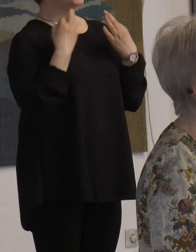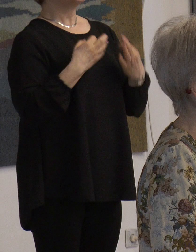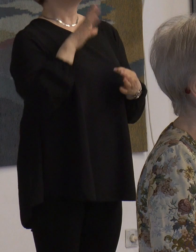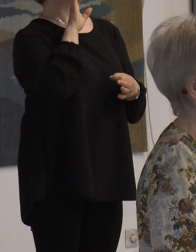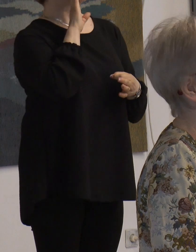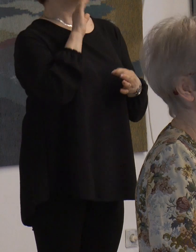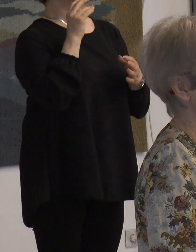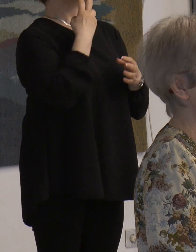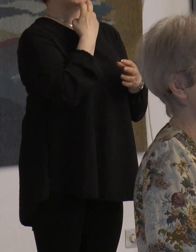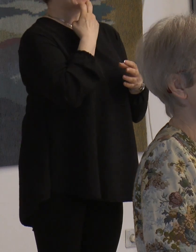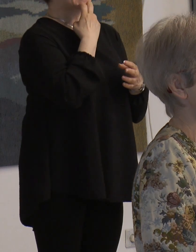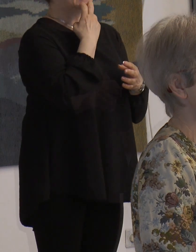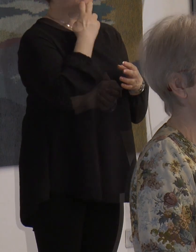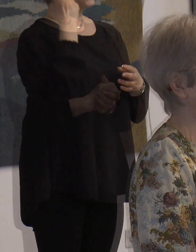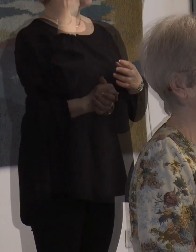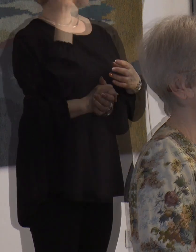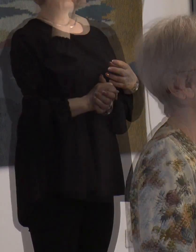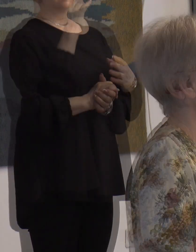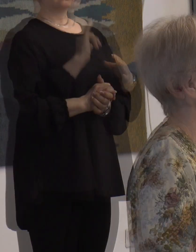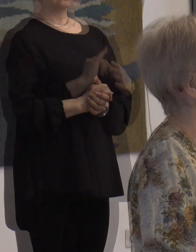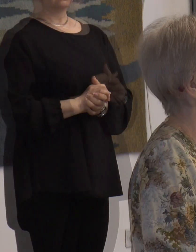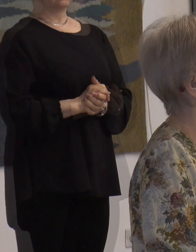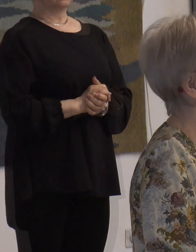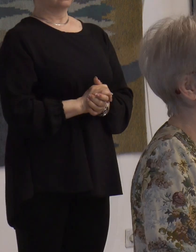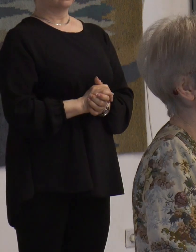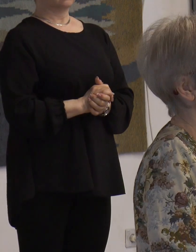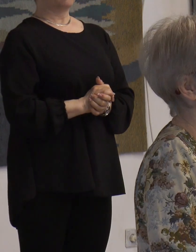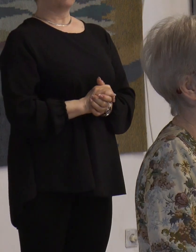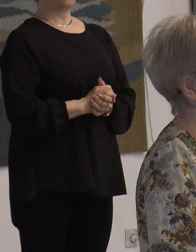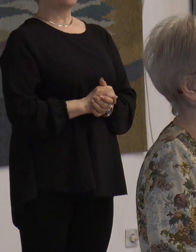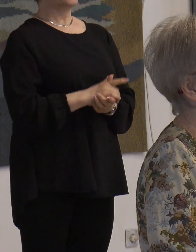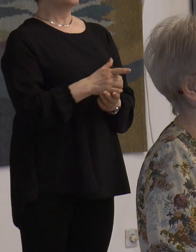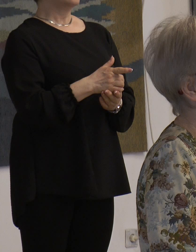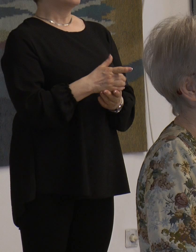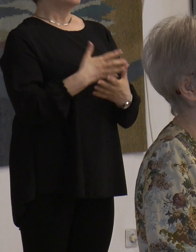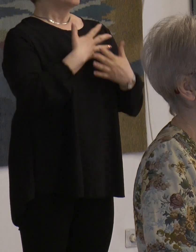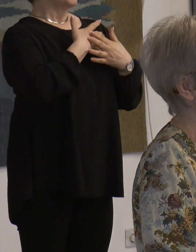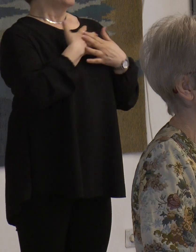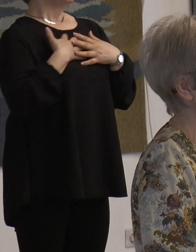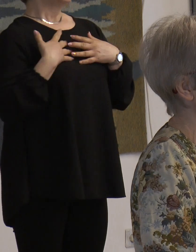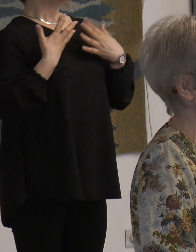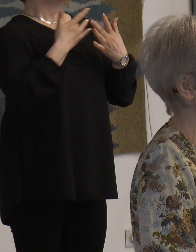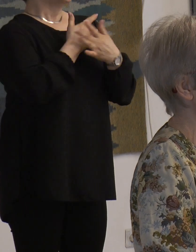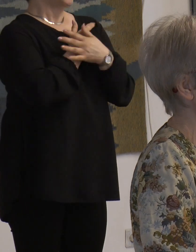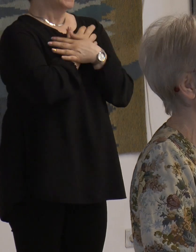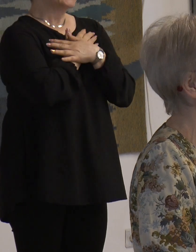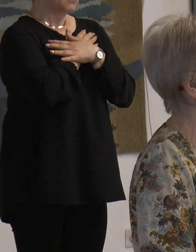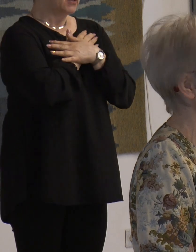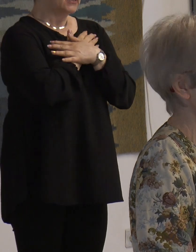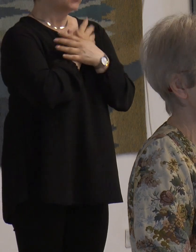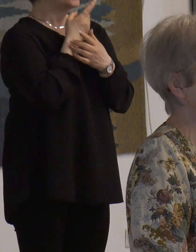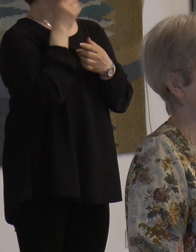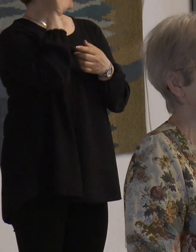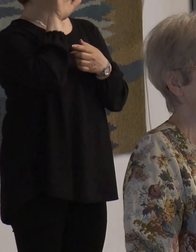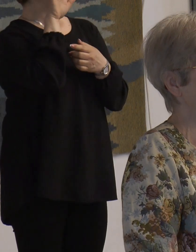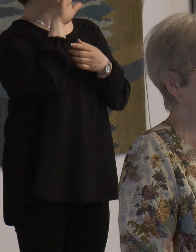Aranyosi Ervin gondolatainak. Az is átmelegítette az életemet, hiszen úgy emlékszem, úgy gondolom,